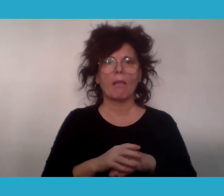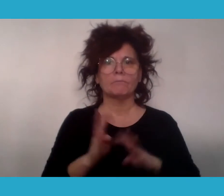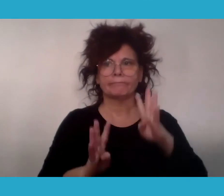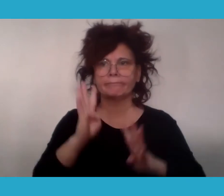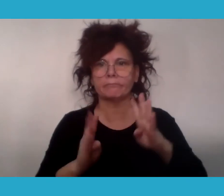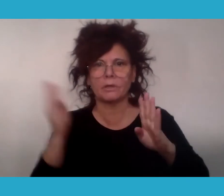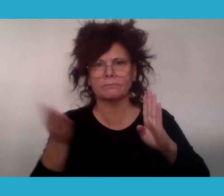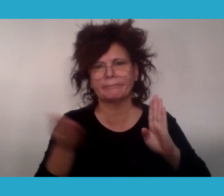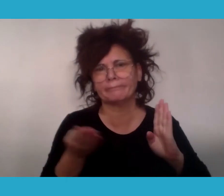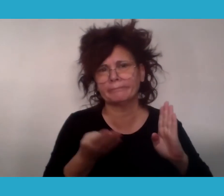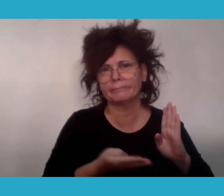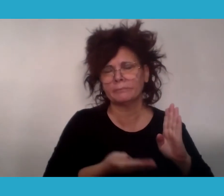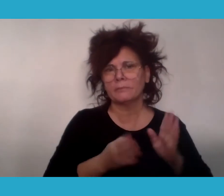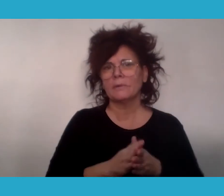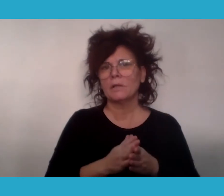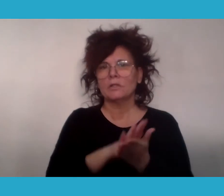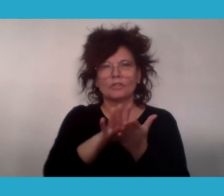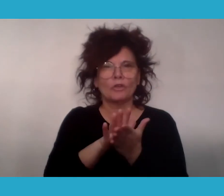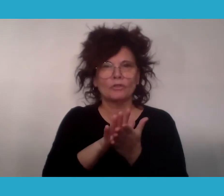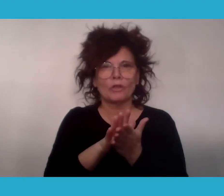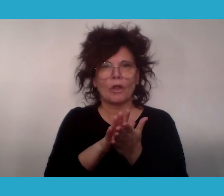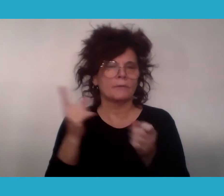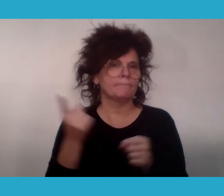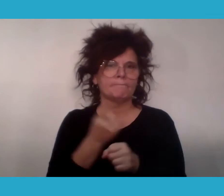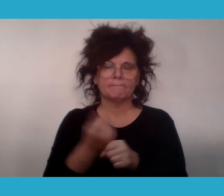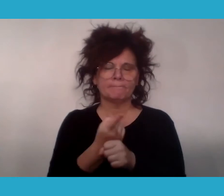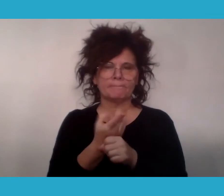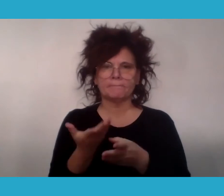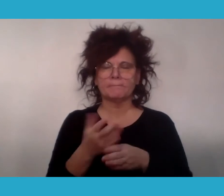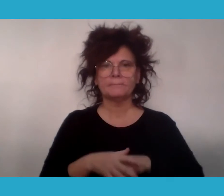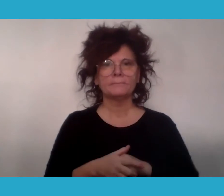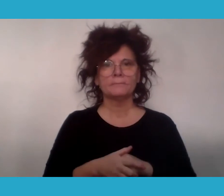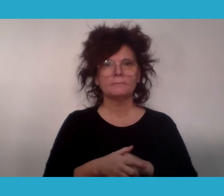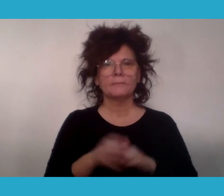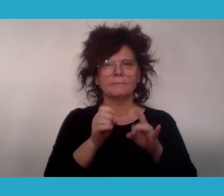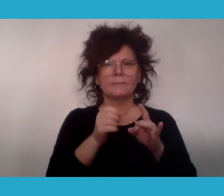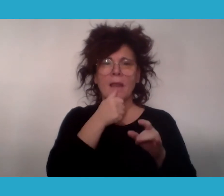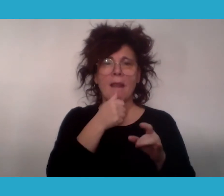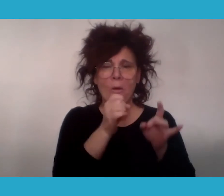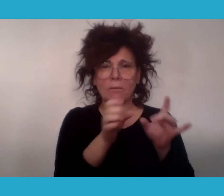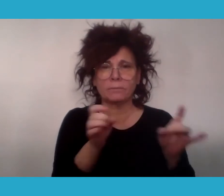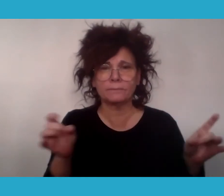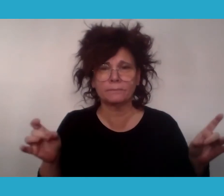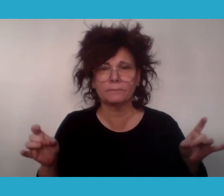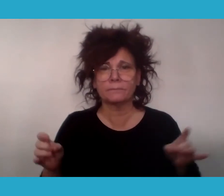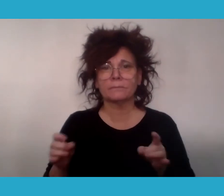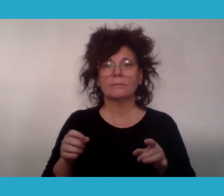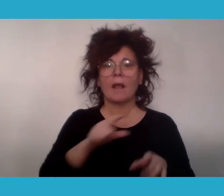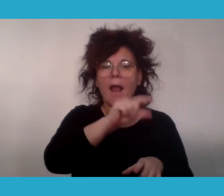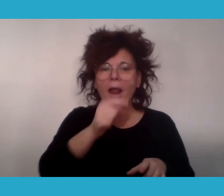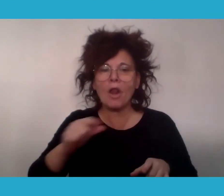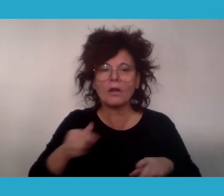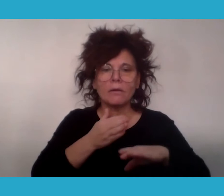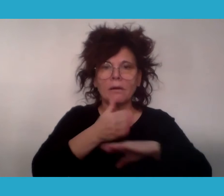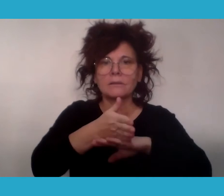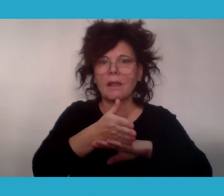destrucción irreparable y definitiva de los sitios y registros arqueológicos. se contaminaría el agua, se impediría el acceso a los arroyos y